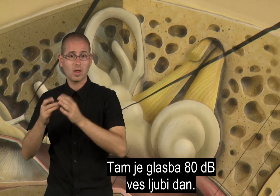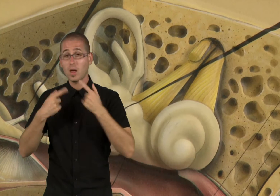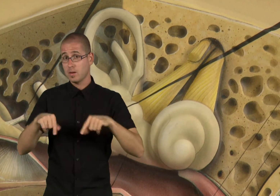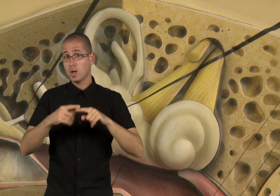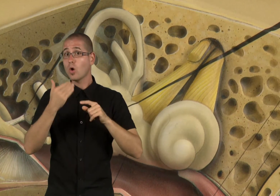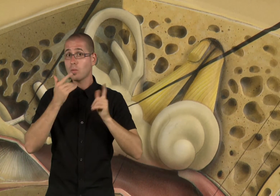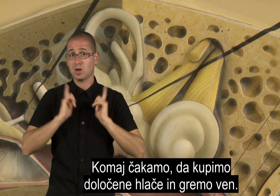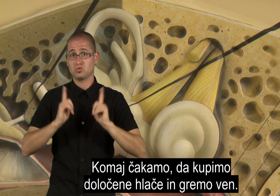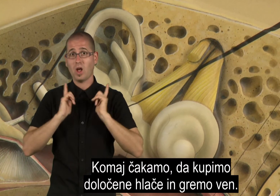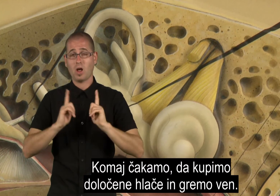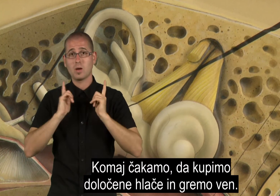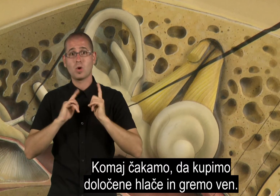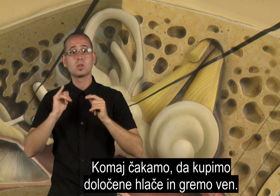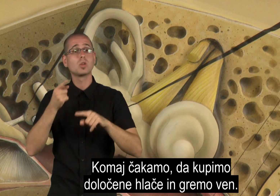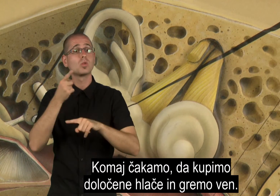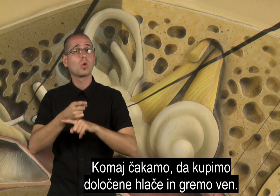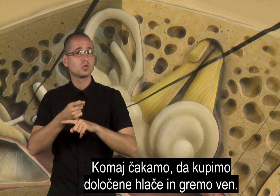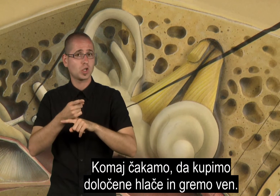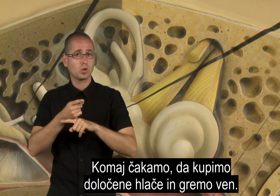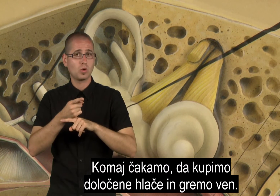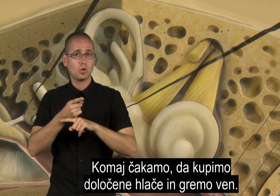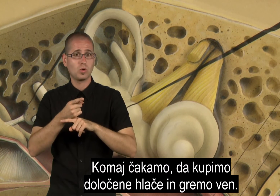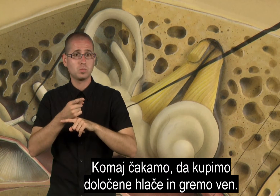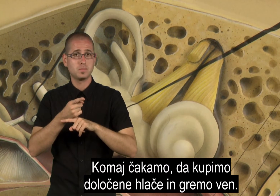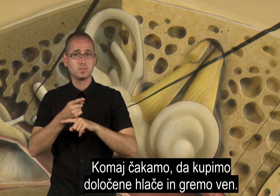dan. In mi komaj čakamo, da